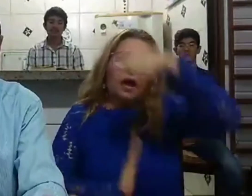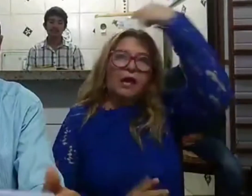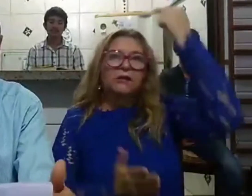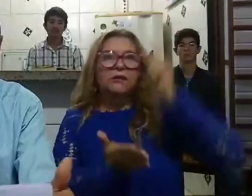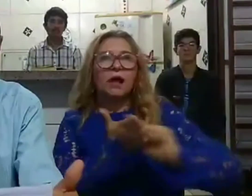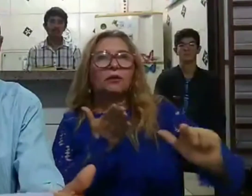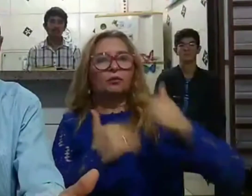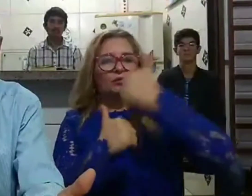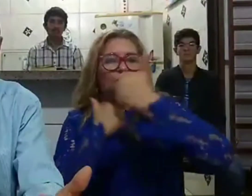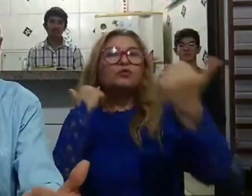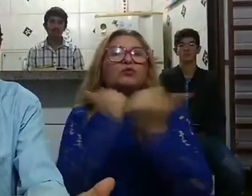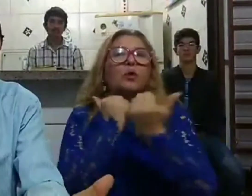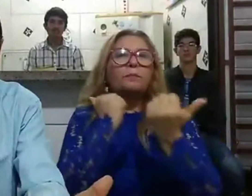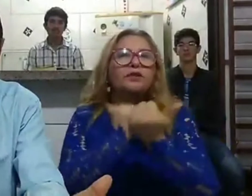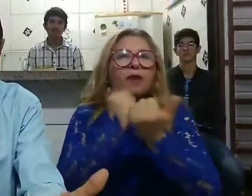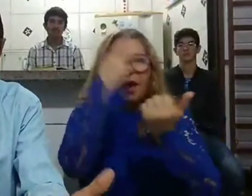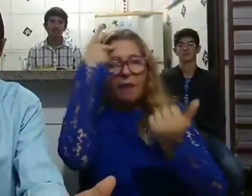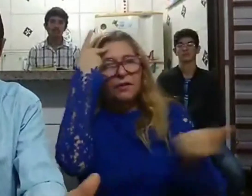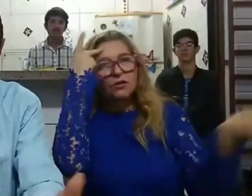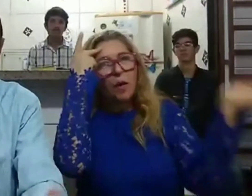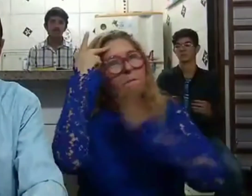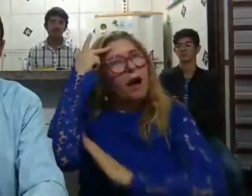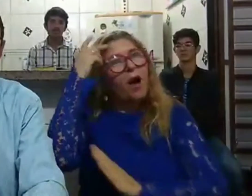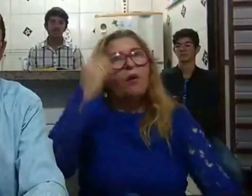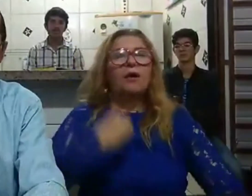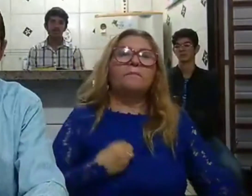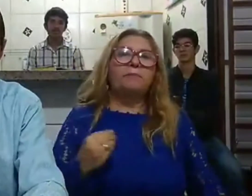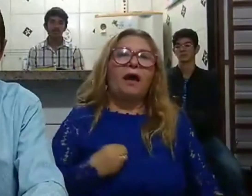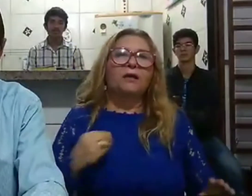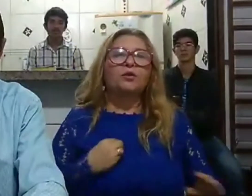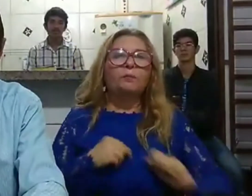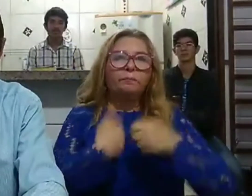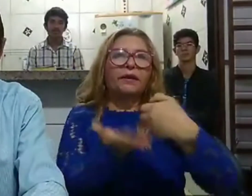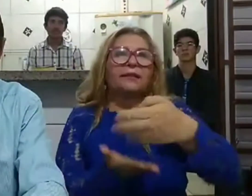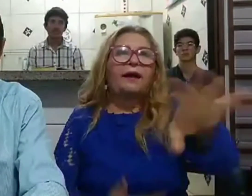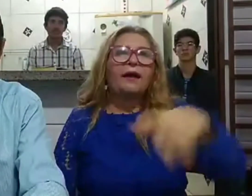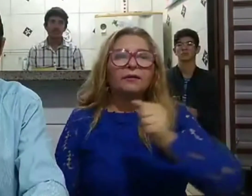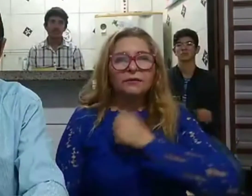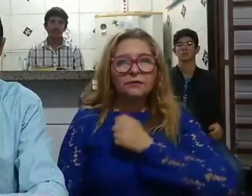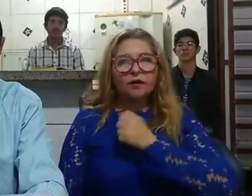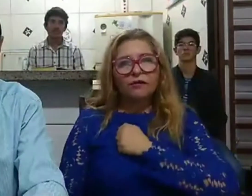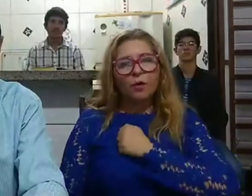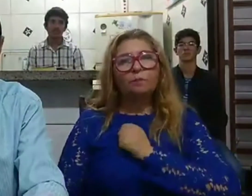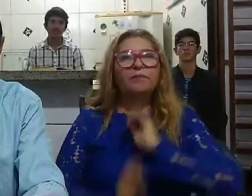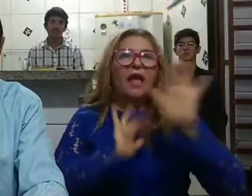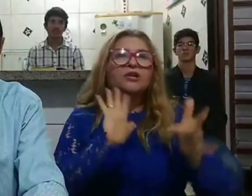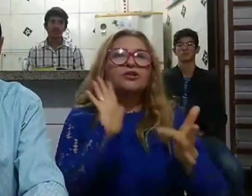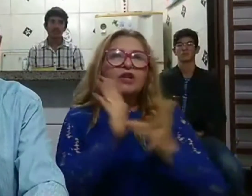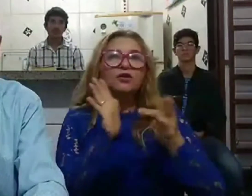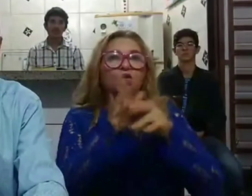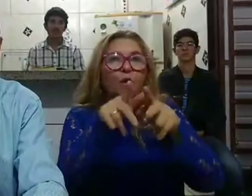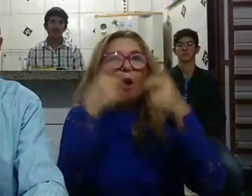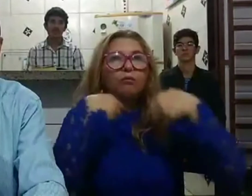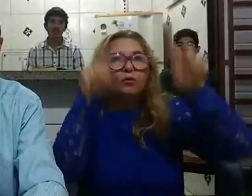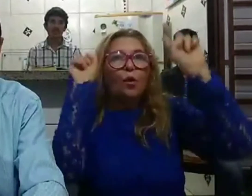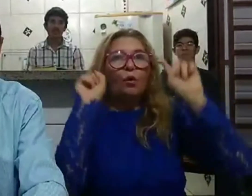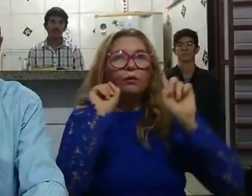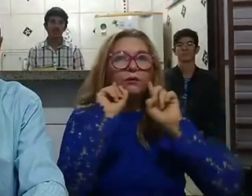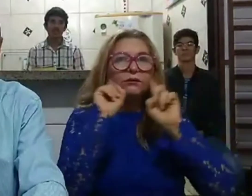lugar, ou seja, substituiu o injusto, o pecador, para salvá-lo. Jesus, como o Cordeiro de